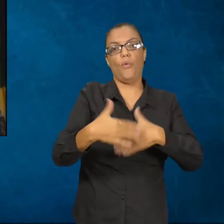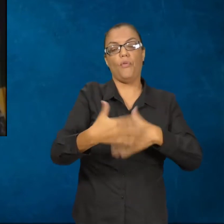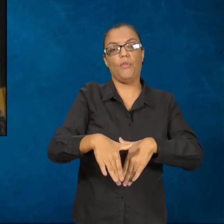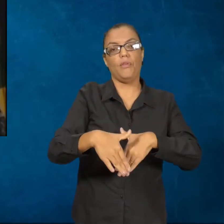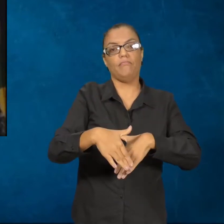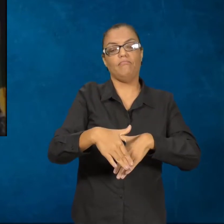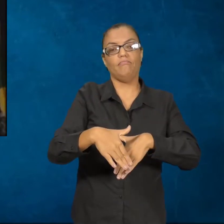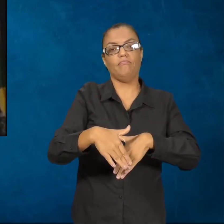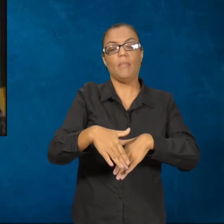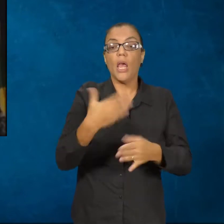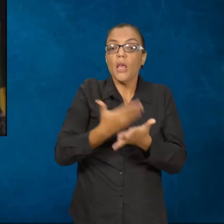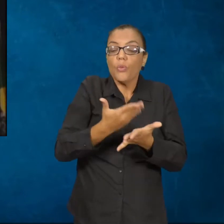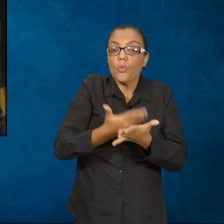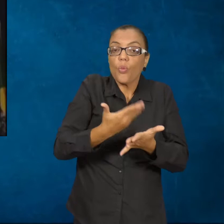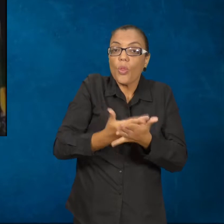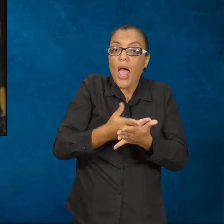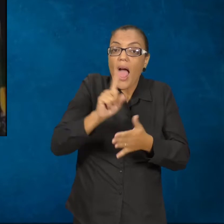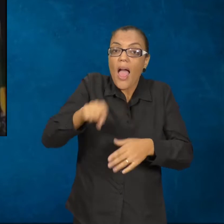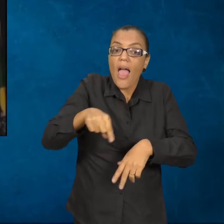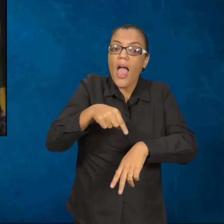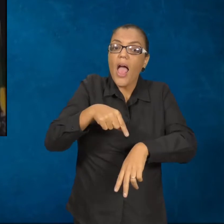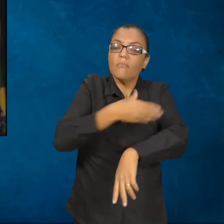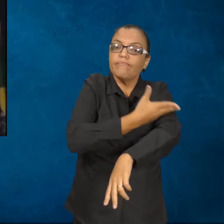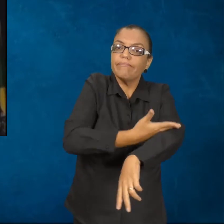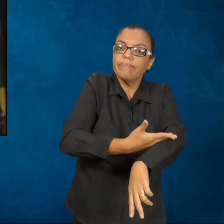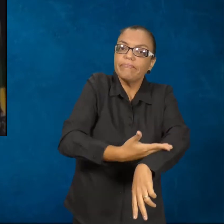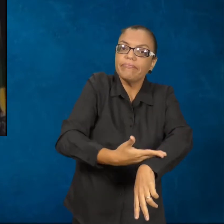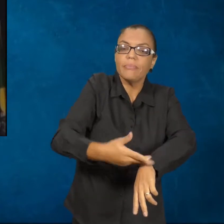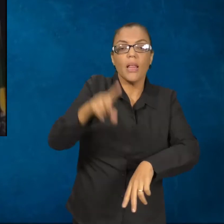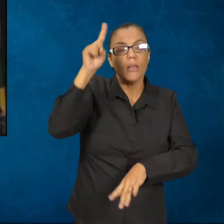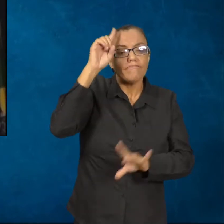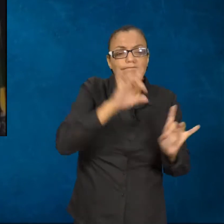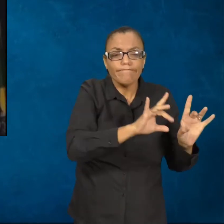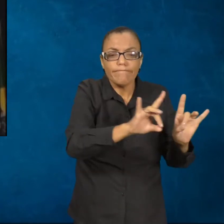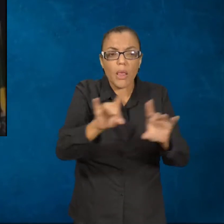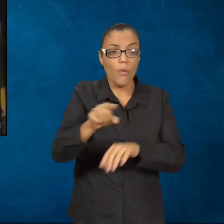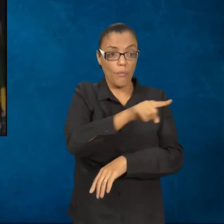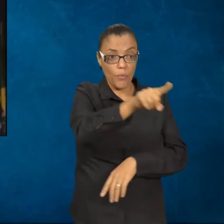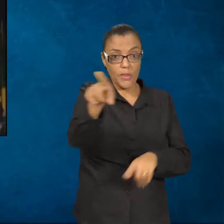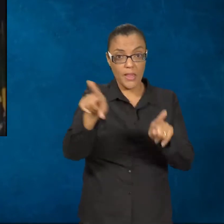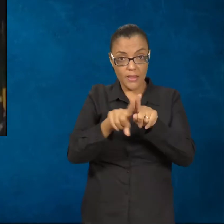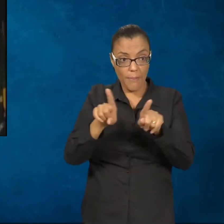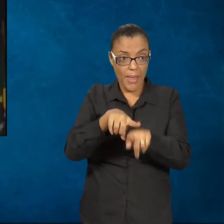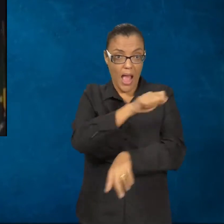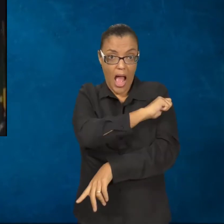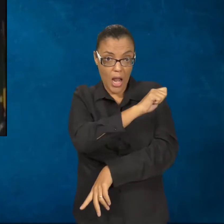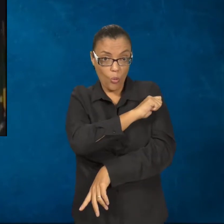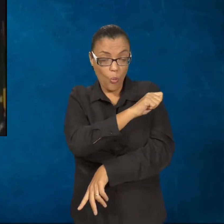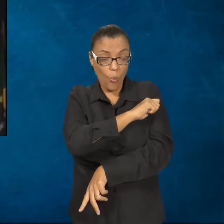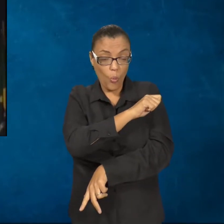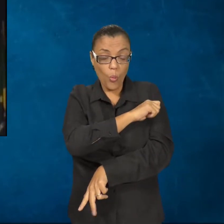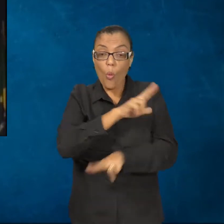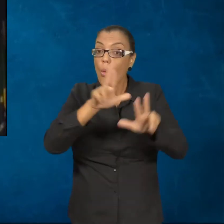Estou falando sério. E vocês mesmos, porque muitos de vocês ainda são estudantes, nunca mais estude para a